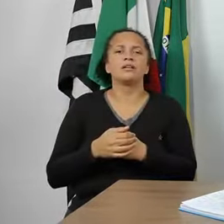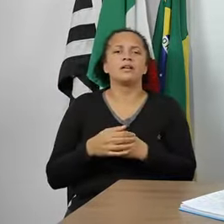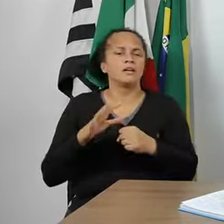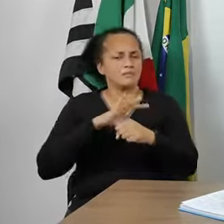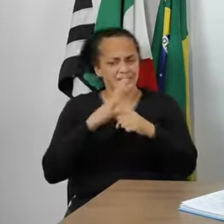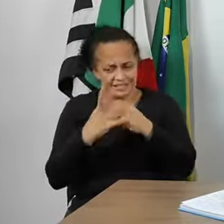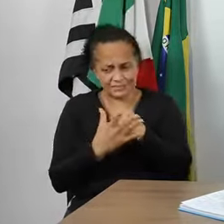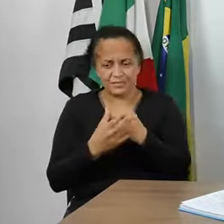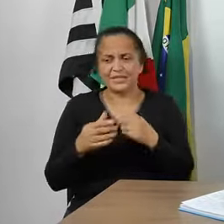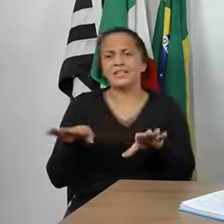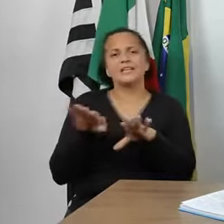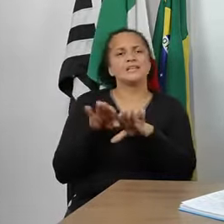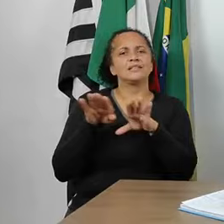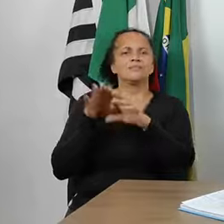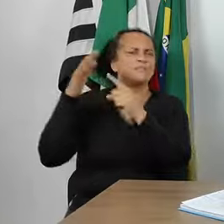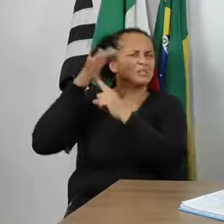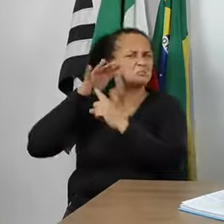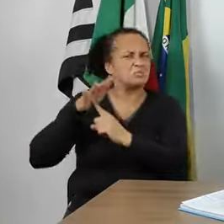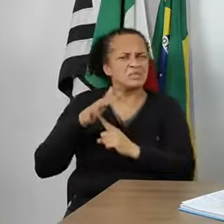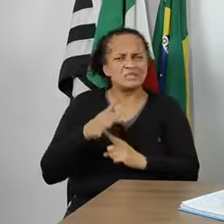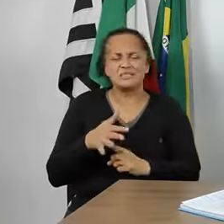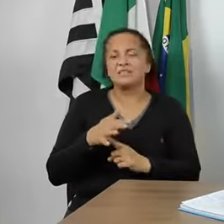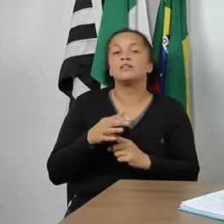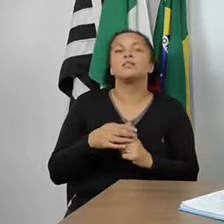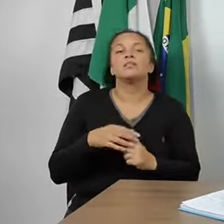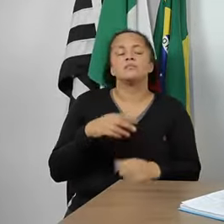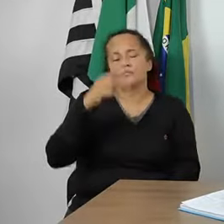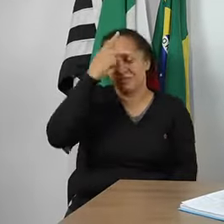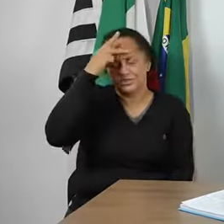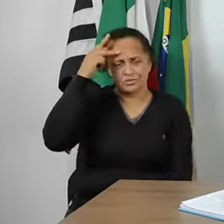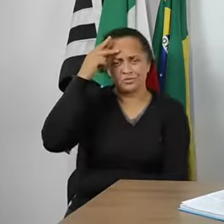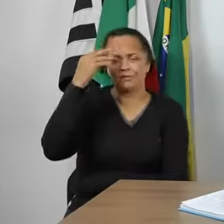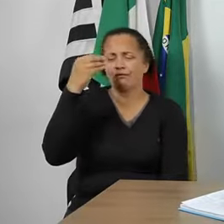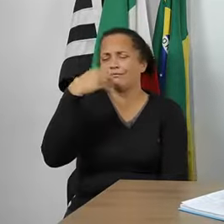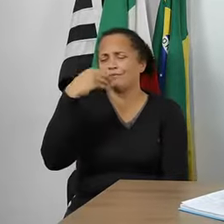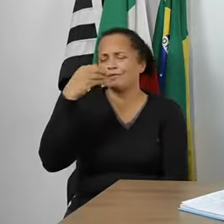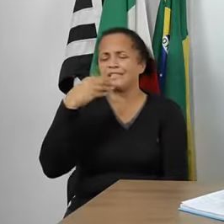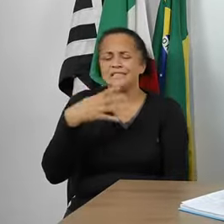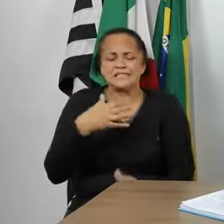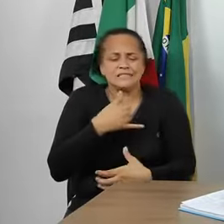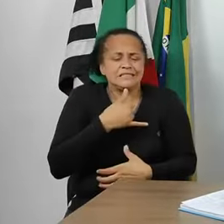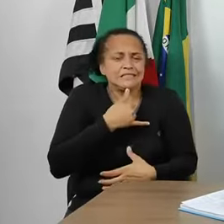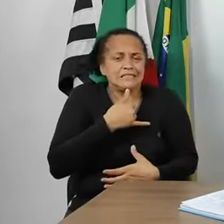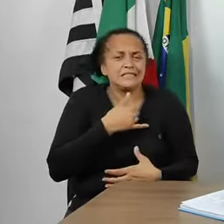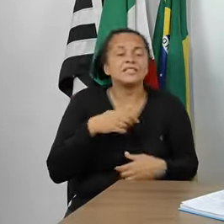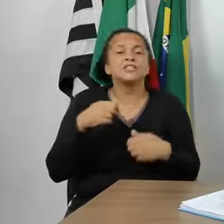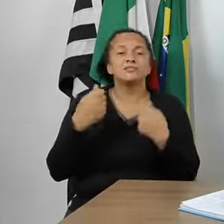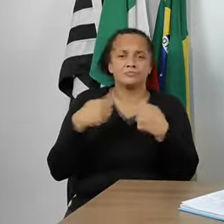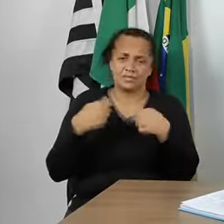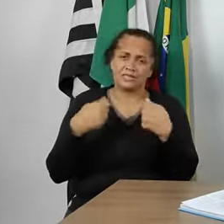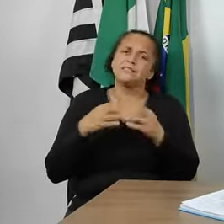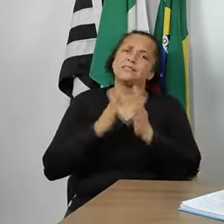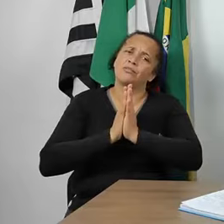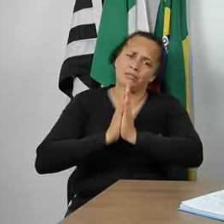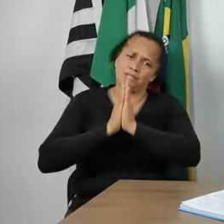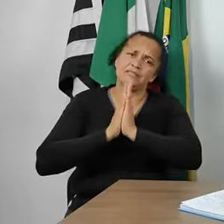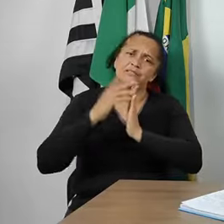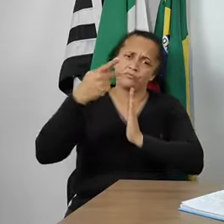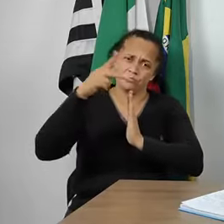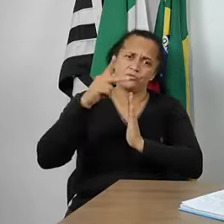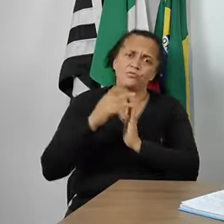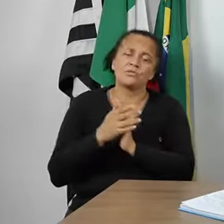para orar sozinha e ela precisa de mim e de você. Ela conta comigo e com você para orar por ela, orar com